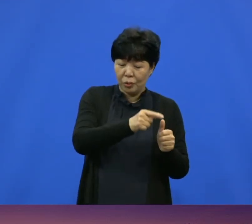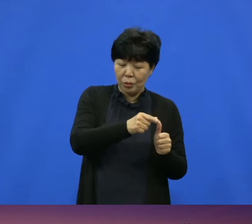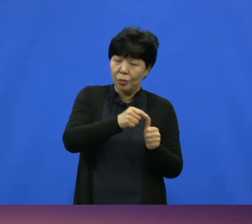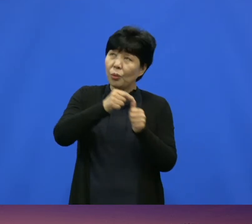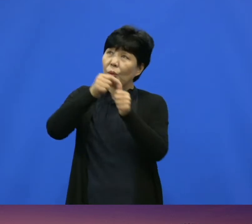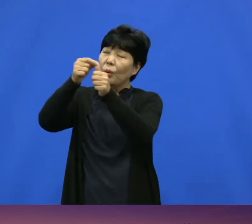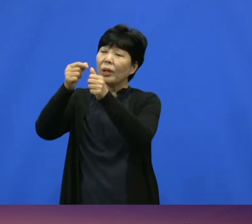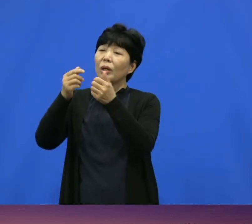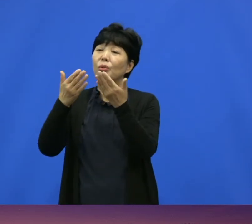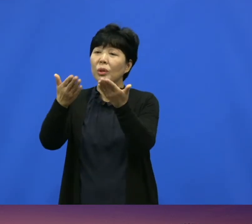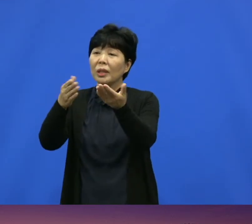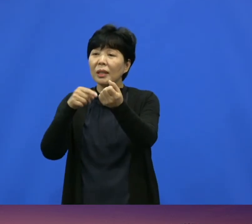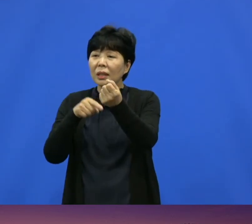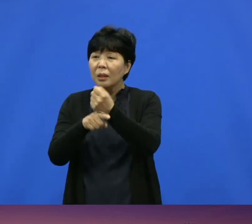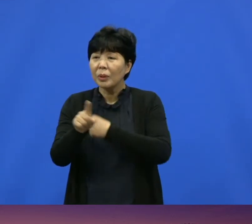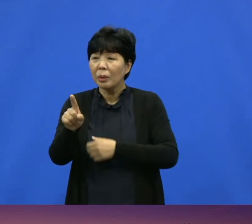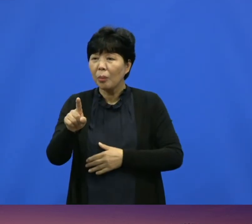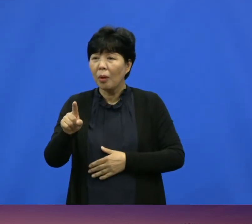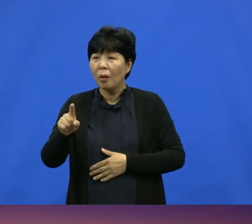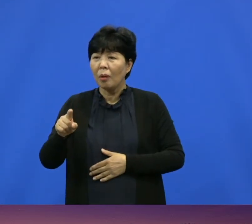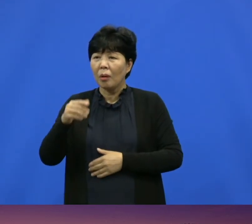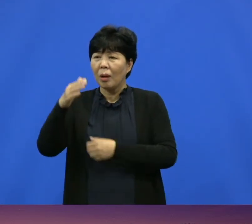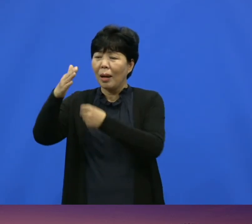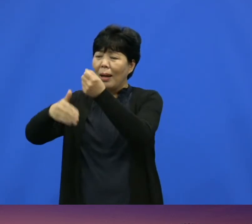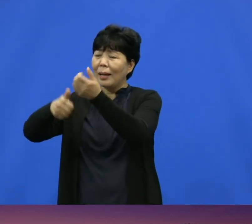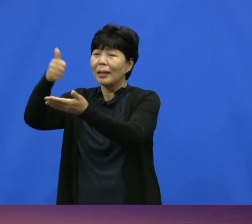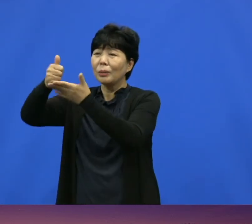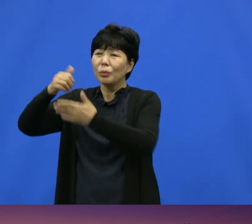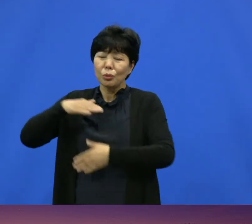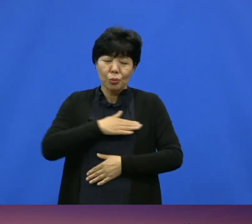너를 존귀하게 여겨.